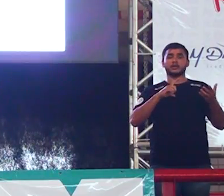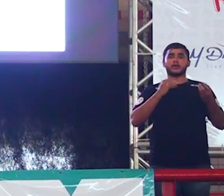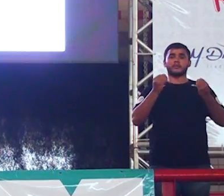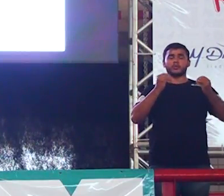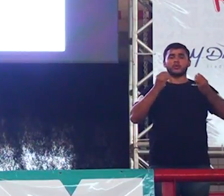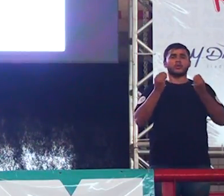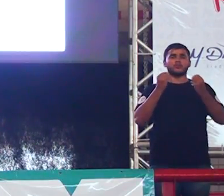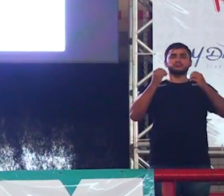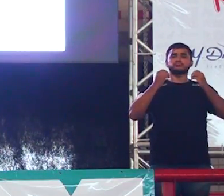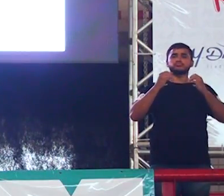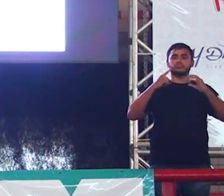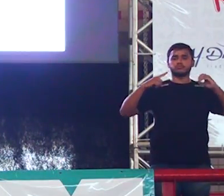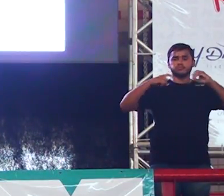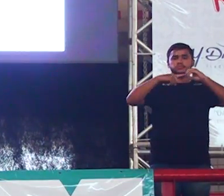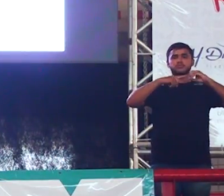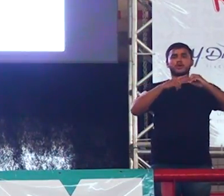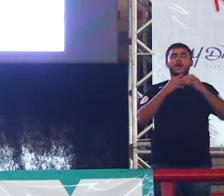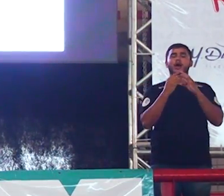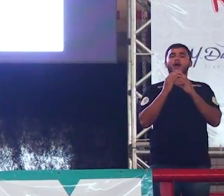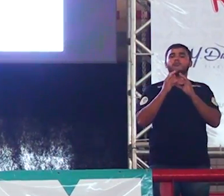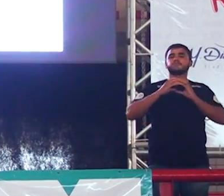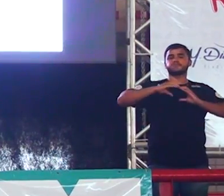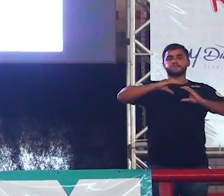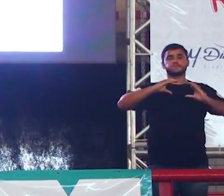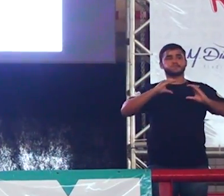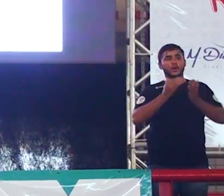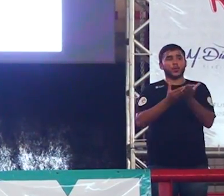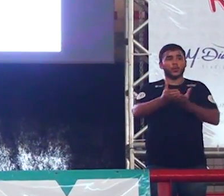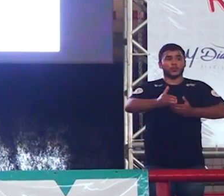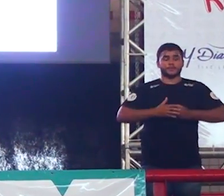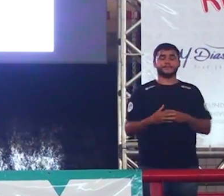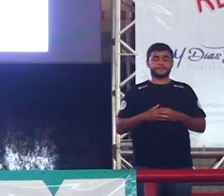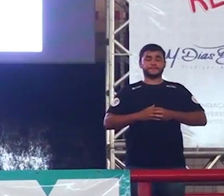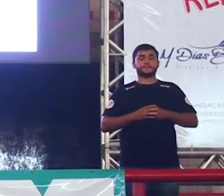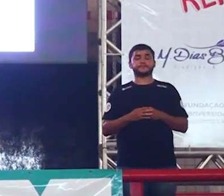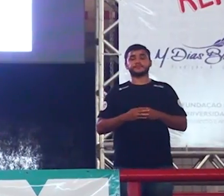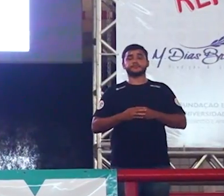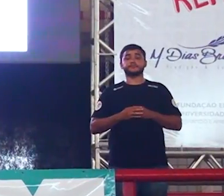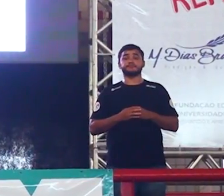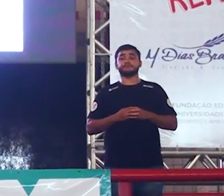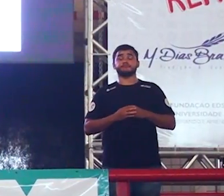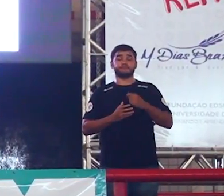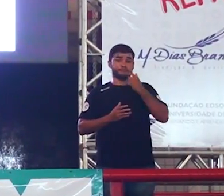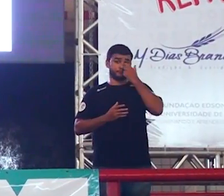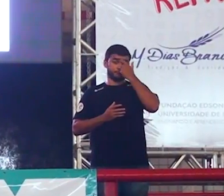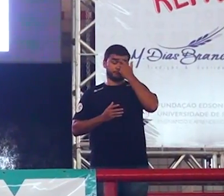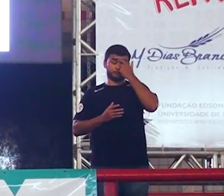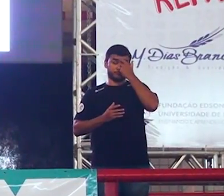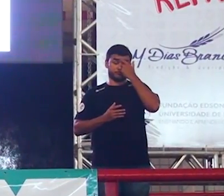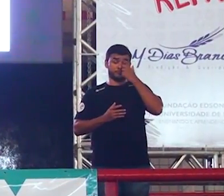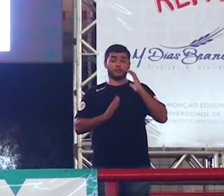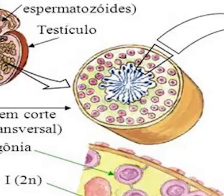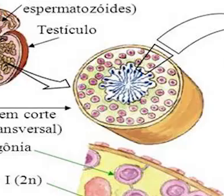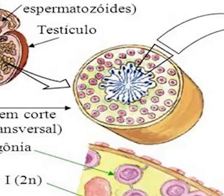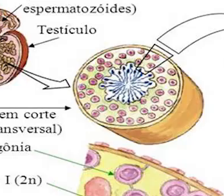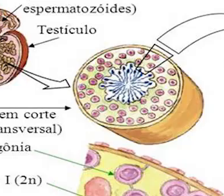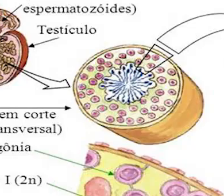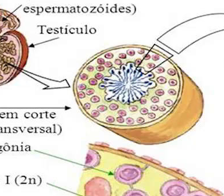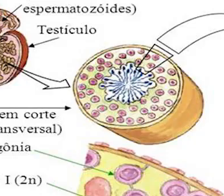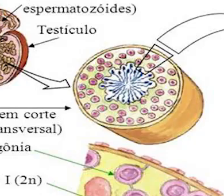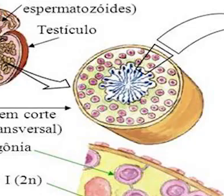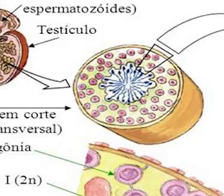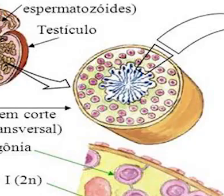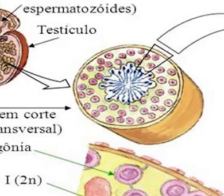citodiferenciação, ok? Então você vai ter esse mecanismo. Então nós temos a fase de multiplicação dos gametas,